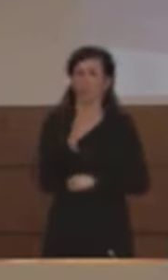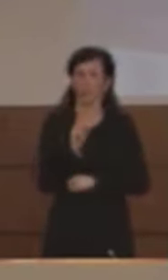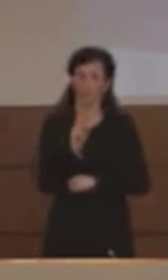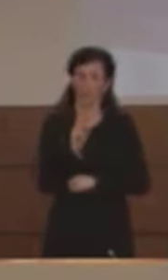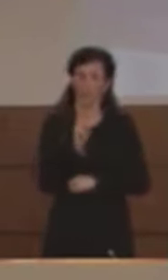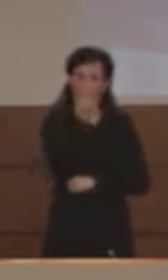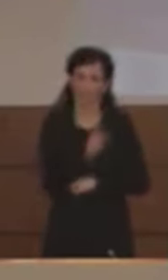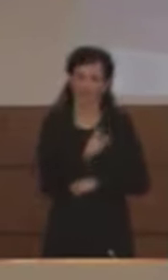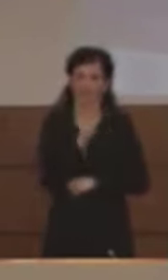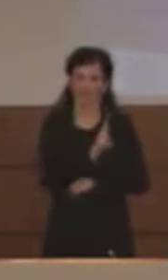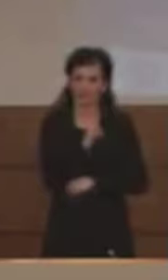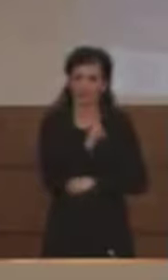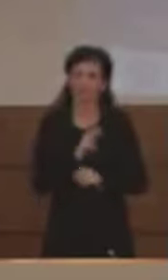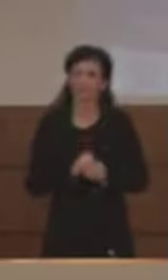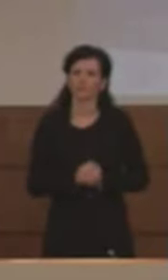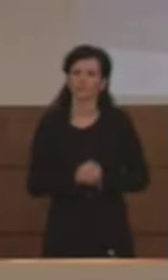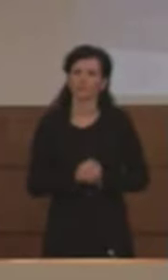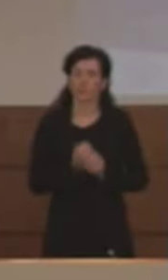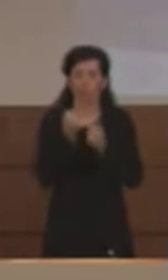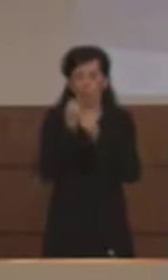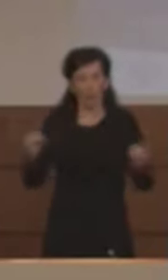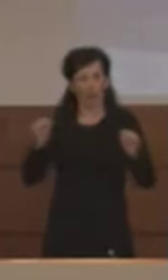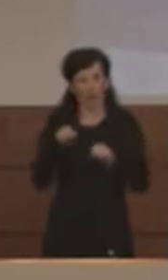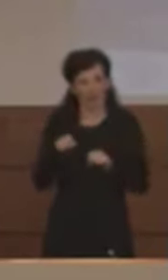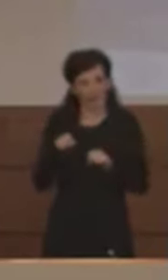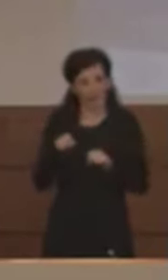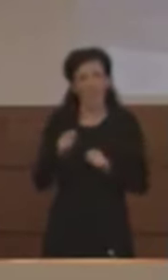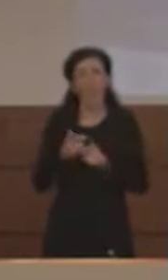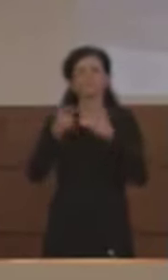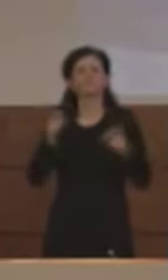deceduti. Il totale dei guariti sale invece a